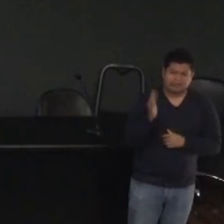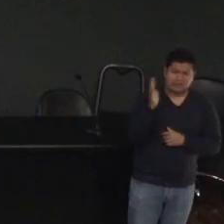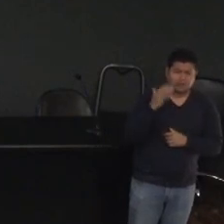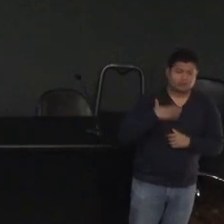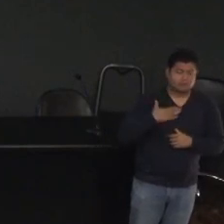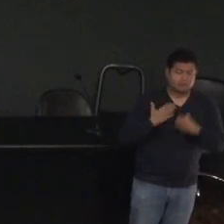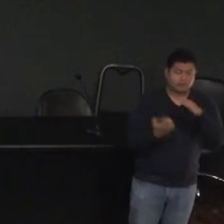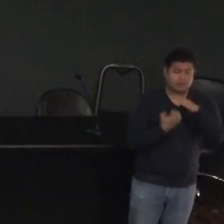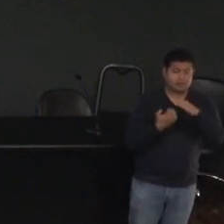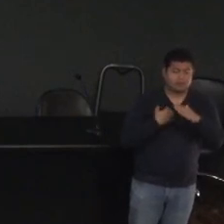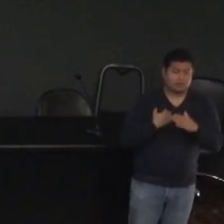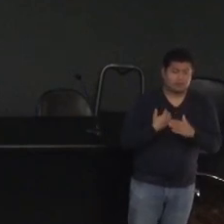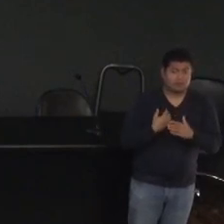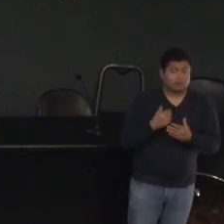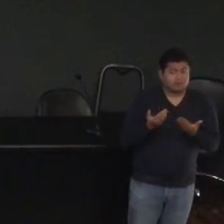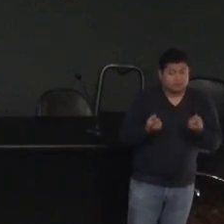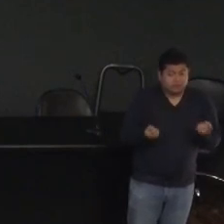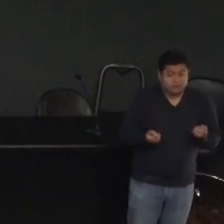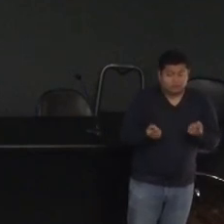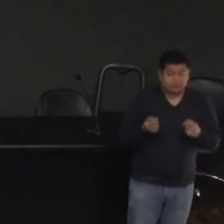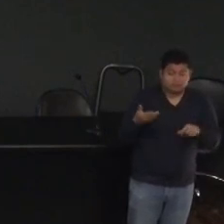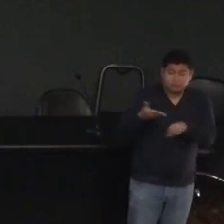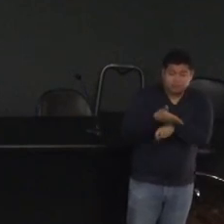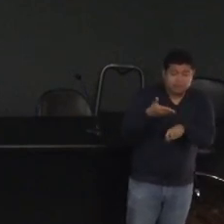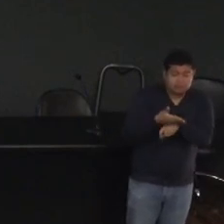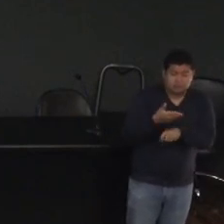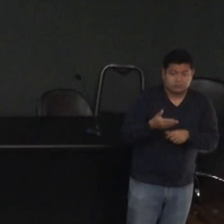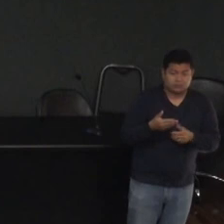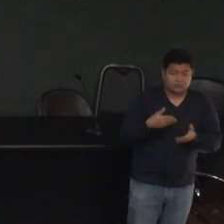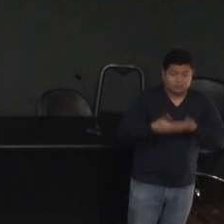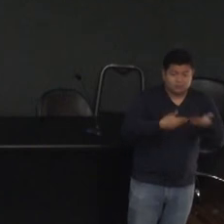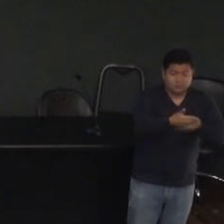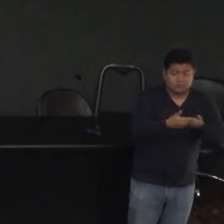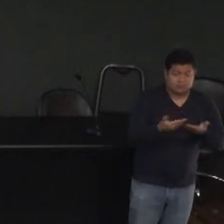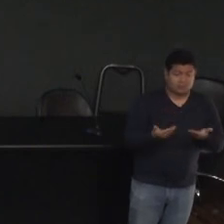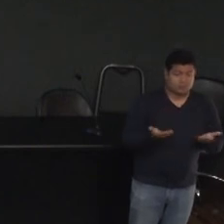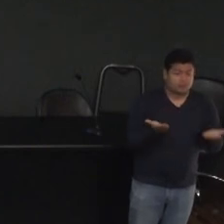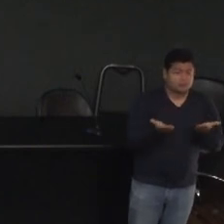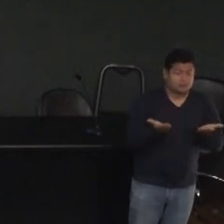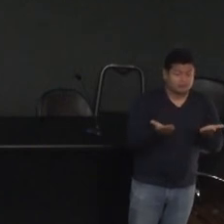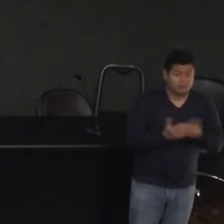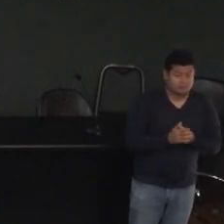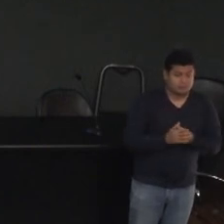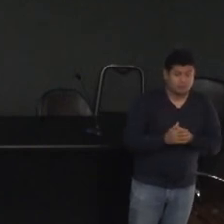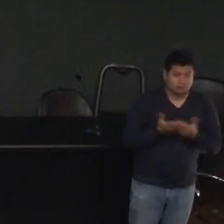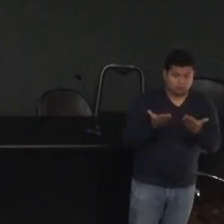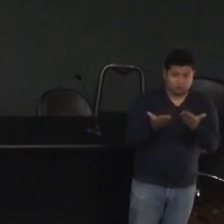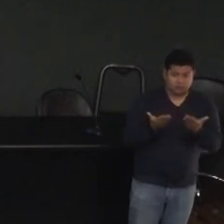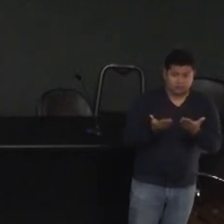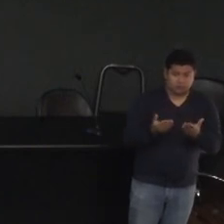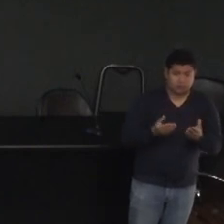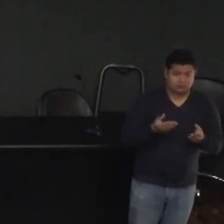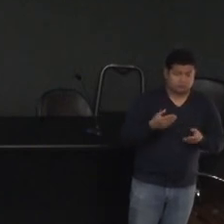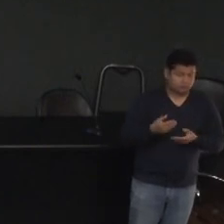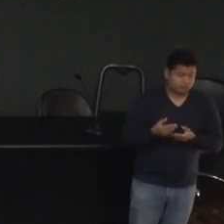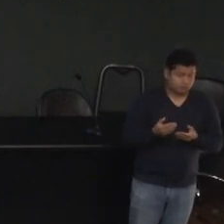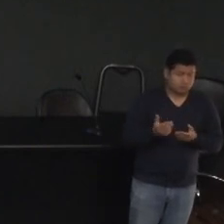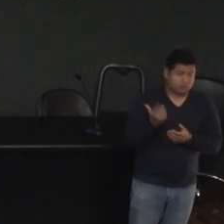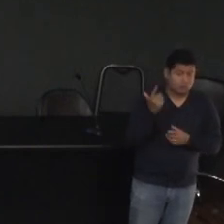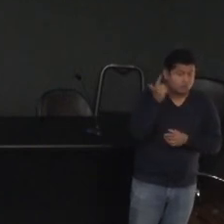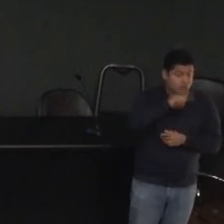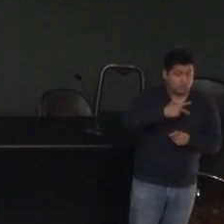ter isso então não participa do processo de contratação contratou com a Assembleia ganhou o processo de licitação